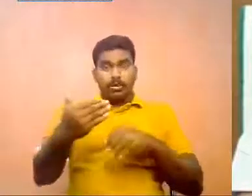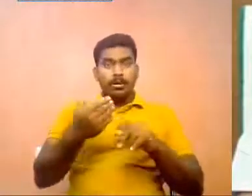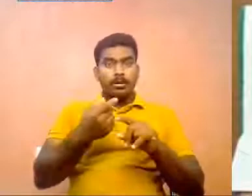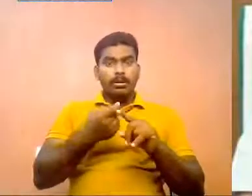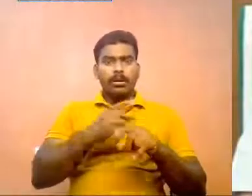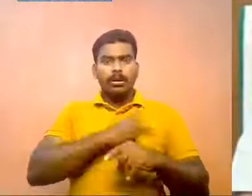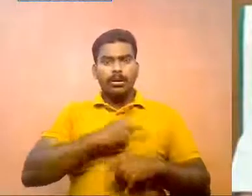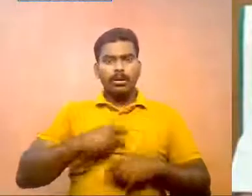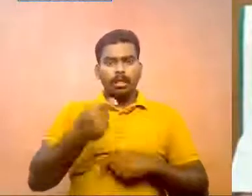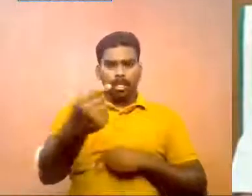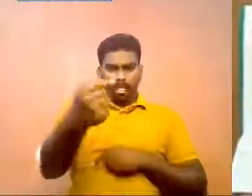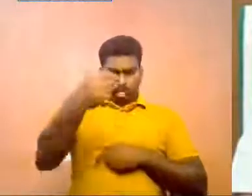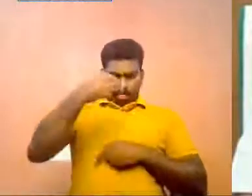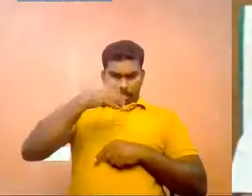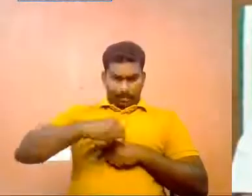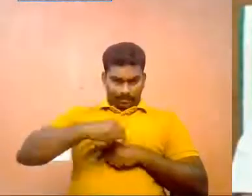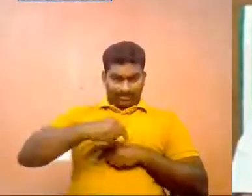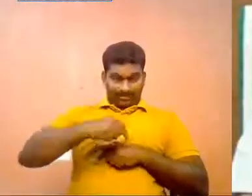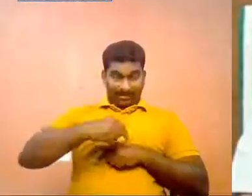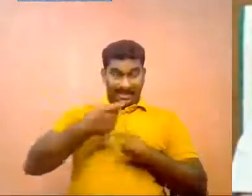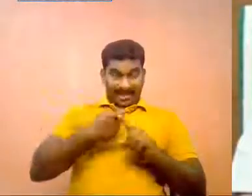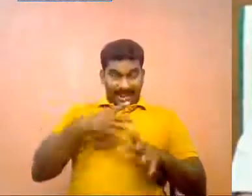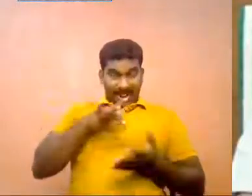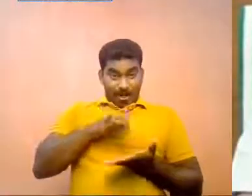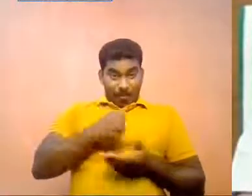മണ്ണിടുന്ന നിലയാണ് സ്വീകരിച്ചത്.